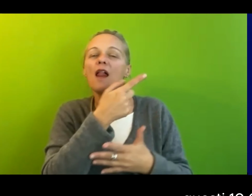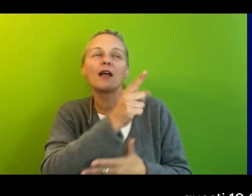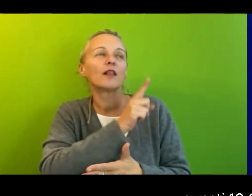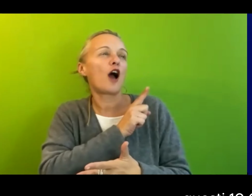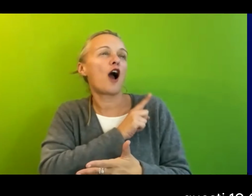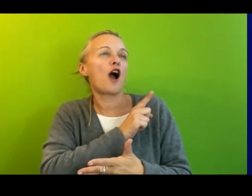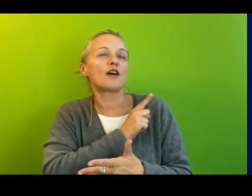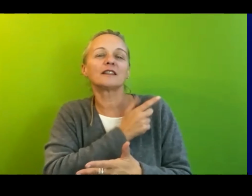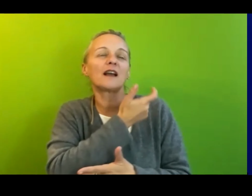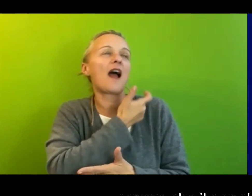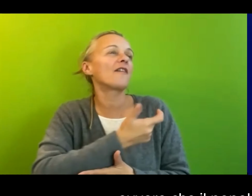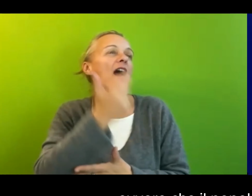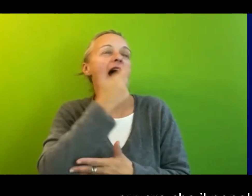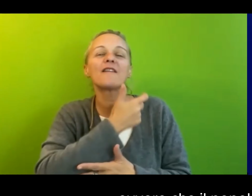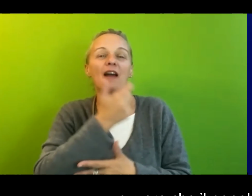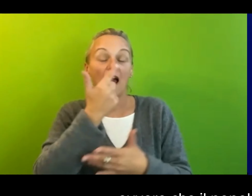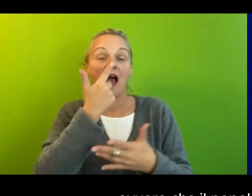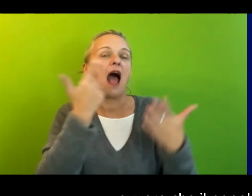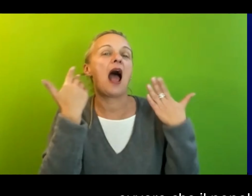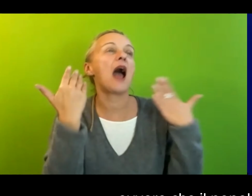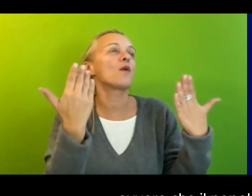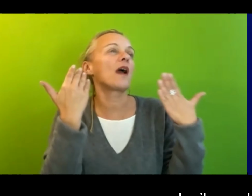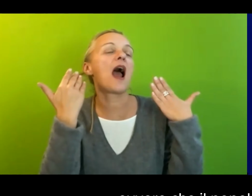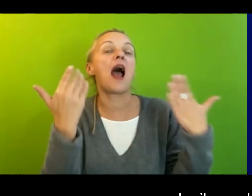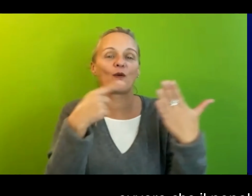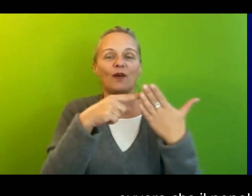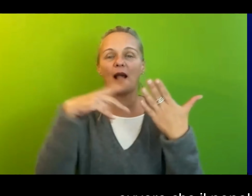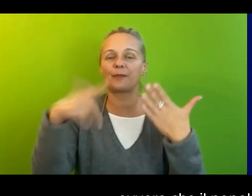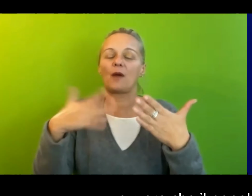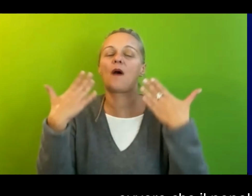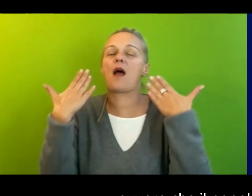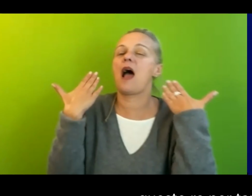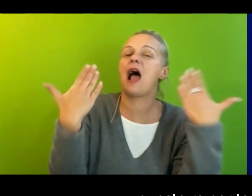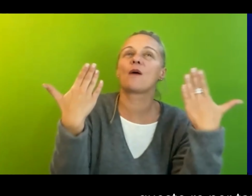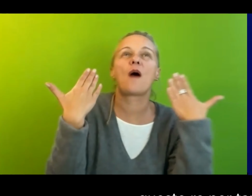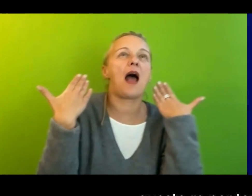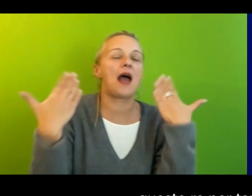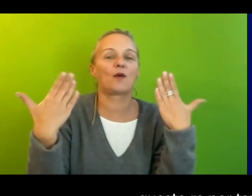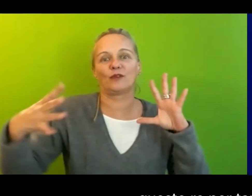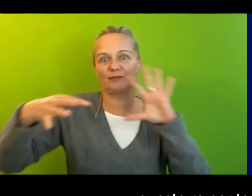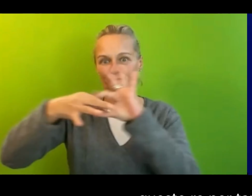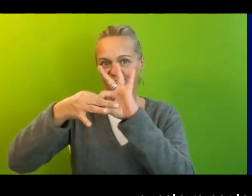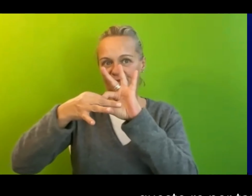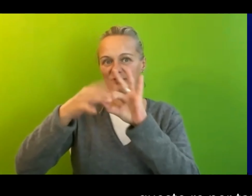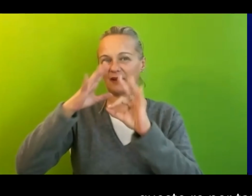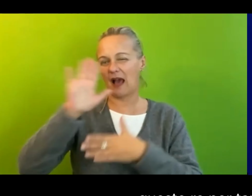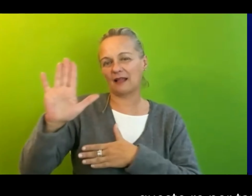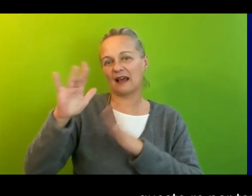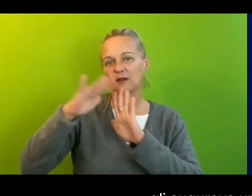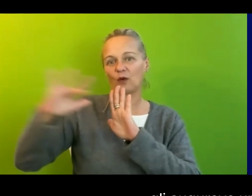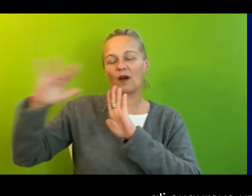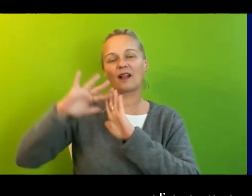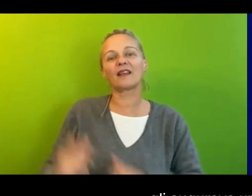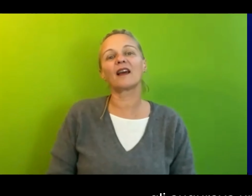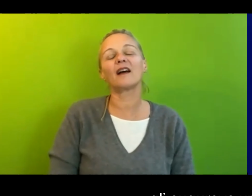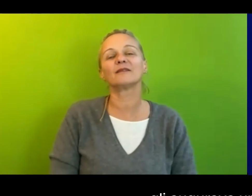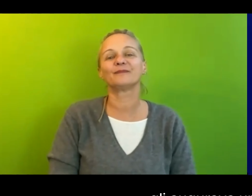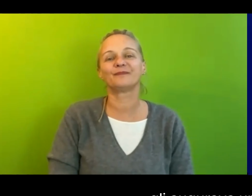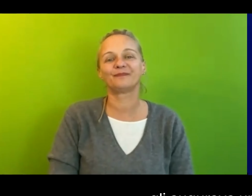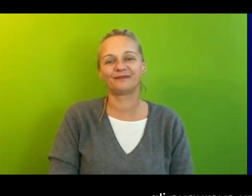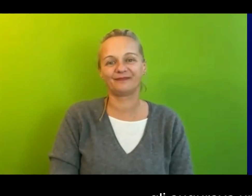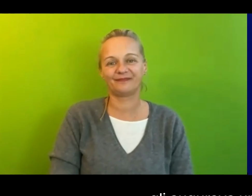questi 10.000 anni, ovvero che il popolo avrebbe adorato questo re per tantissimo tempo, gli